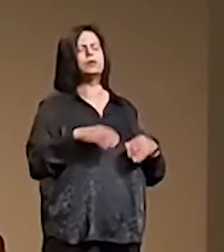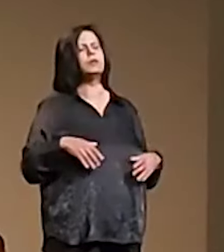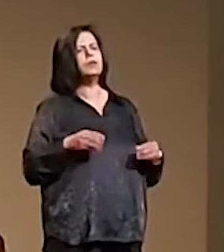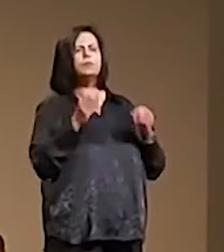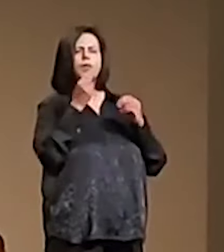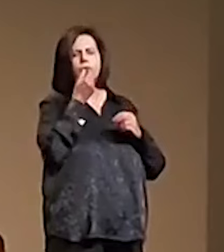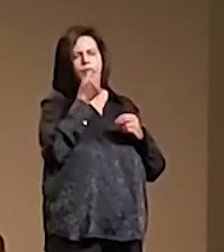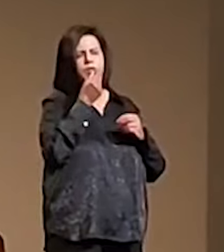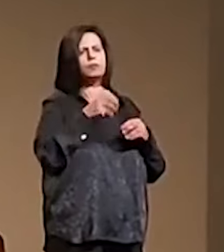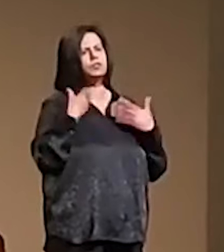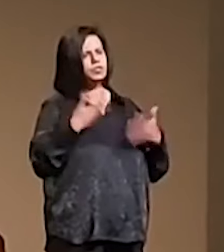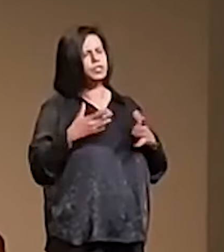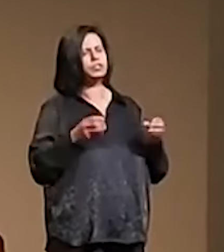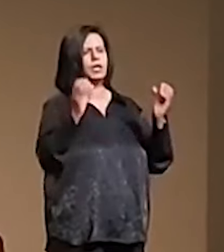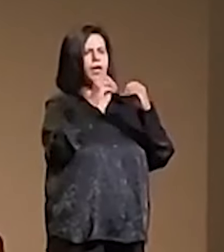est déjà gratuit, papa.